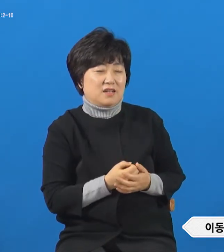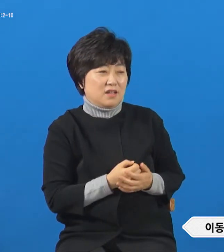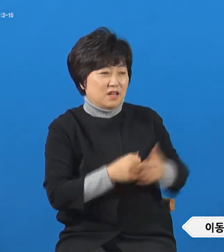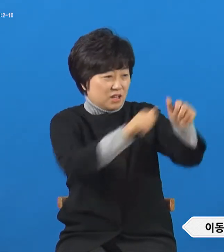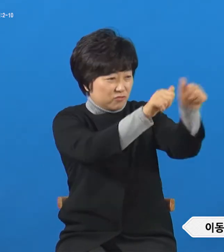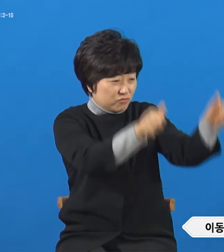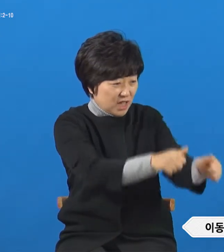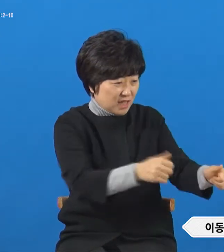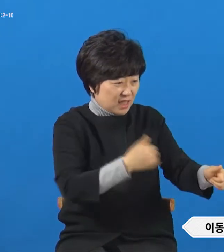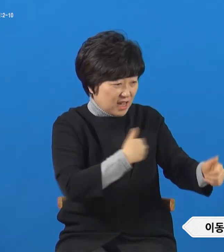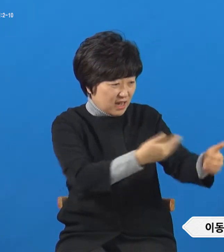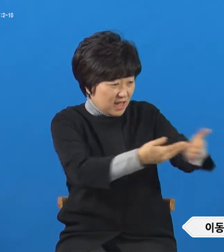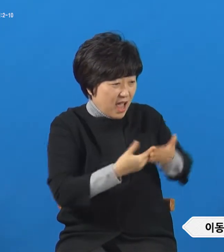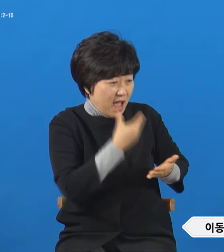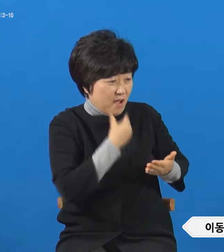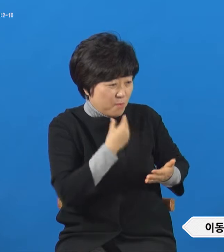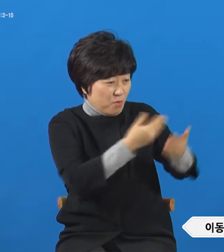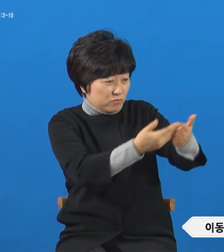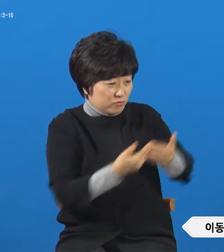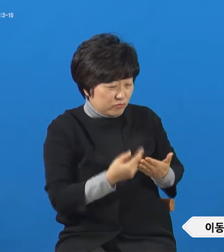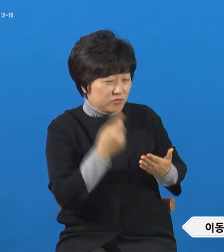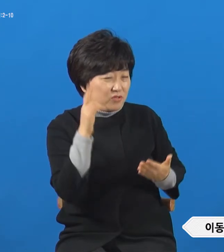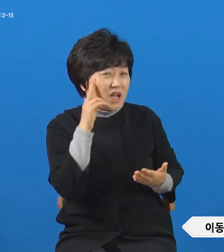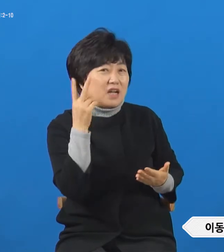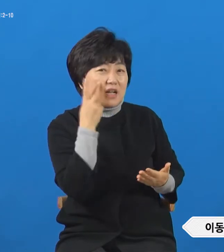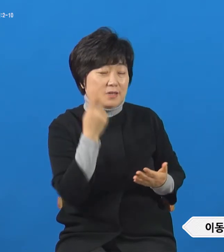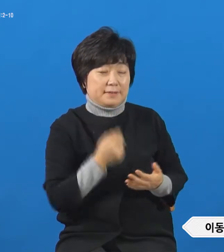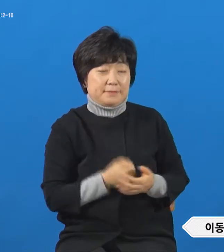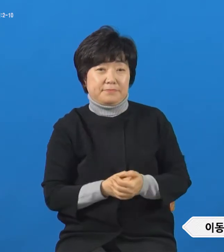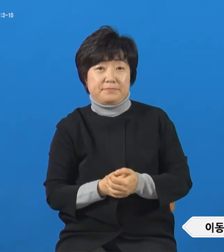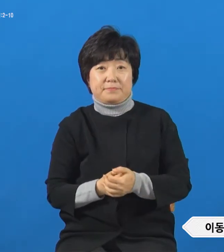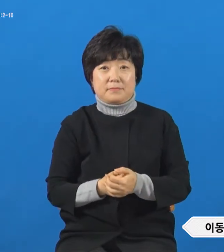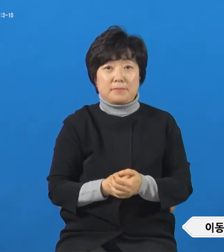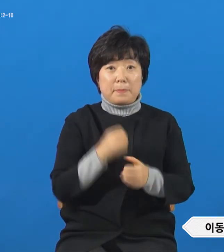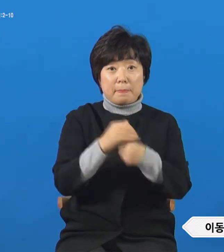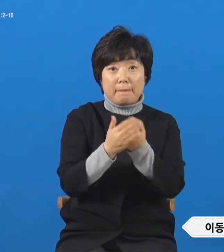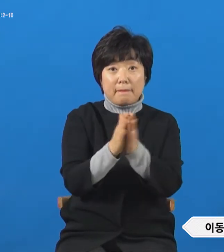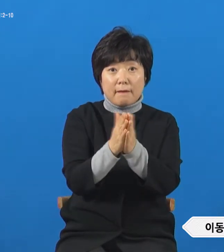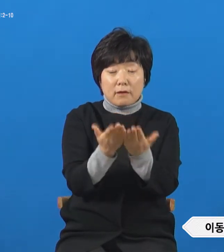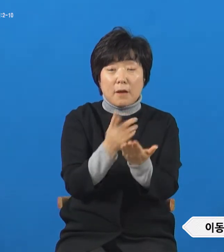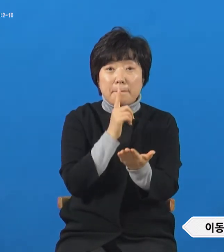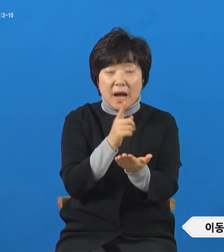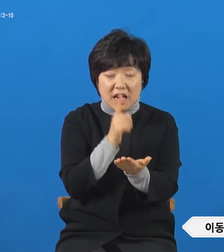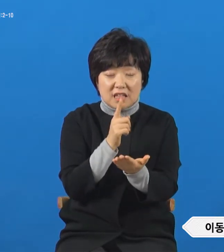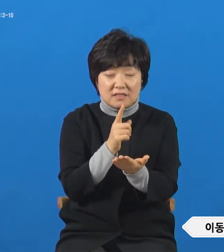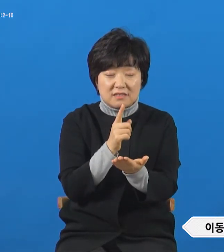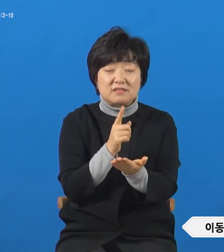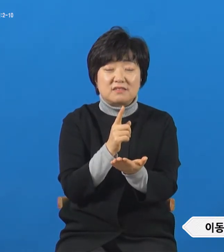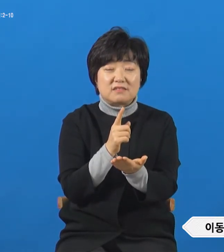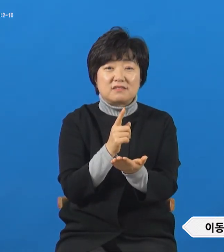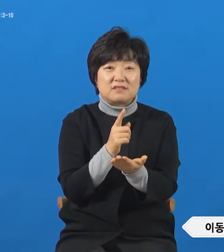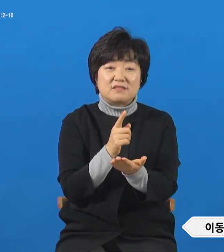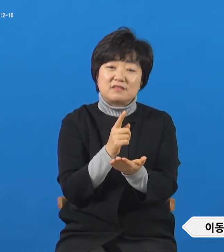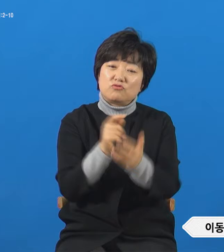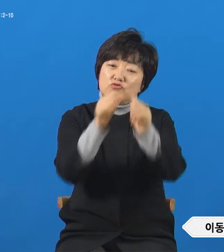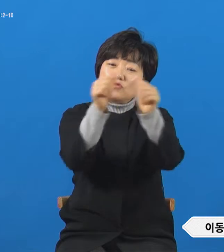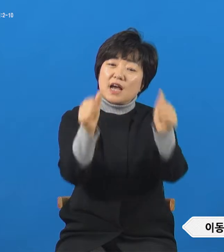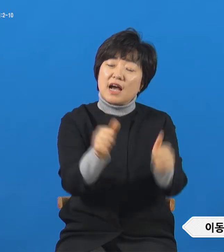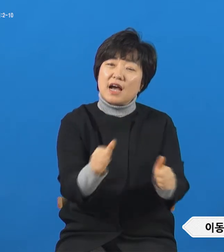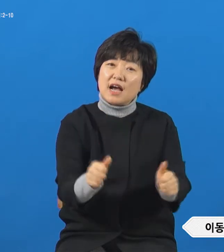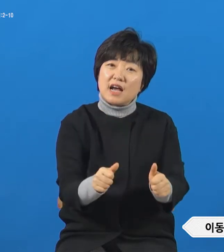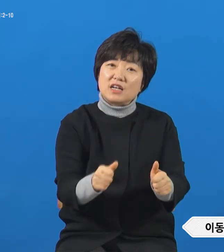우리를 행복하게 할 것으로 착각을 해요. 여러분, 성경이 증언하는 대표적인 우상이 뭔지 아세요? 대표적인